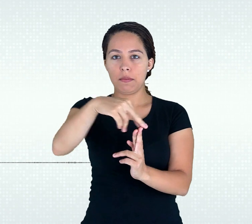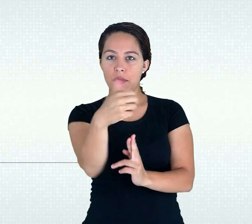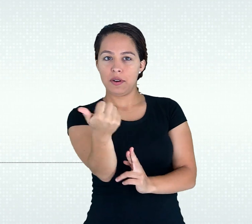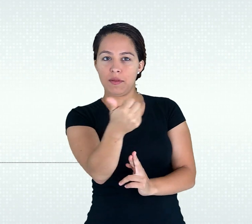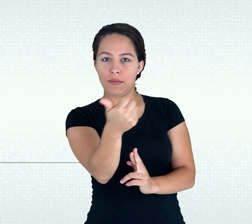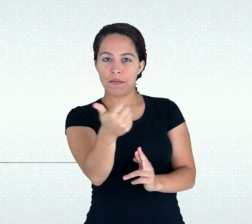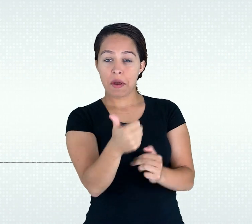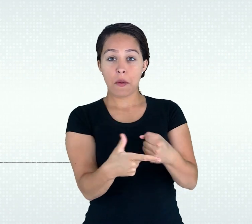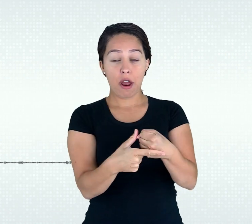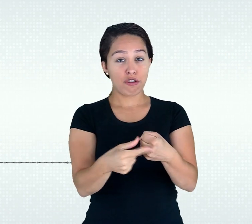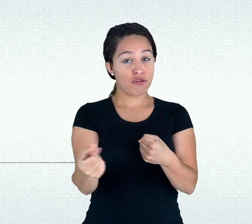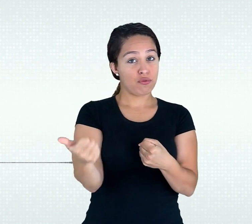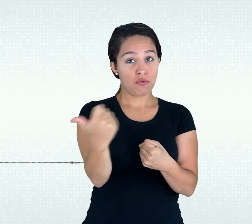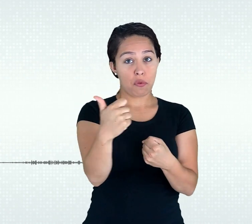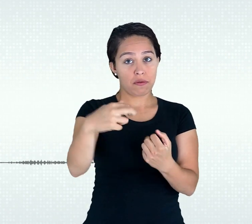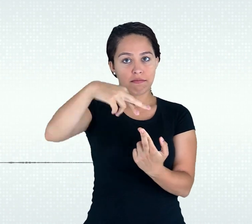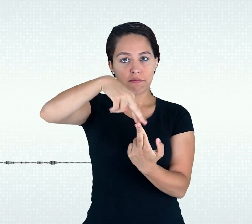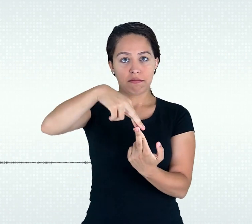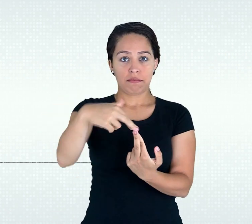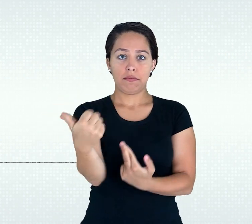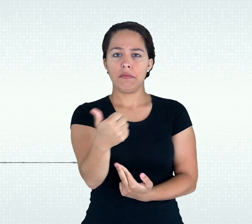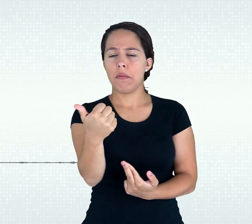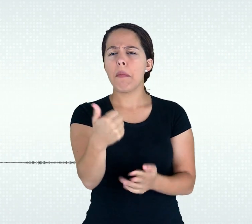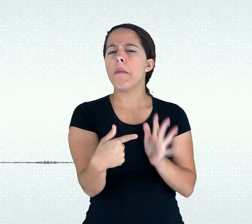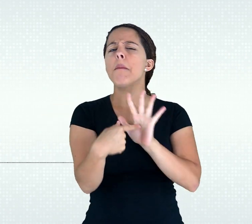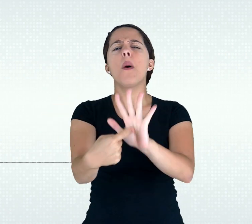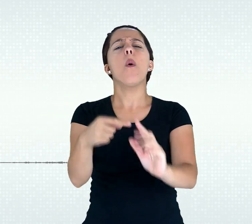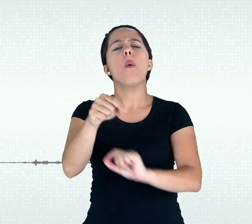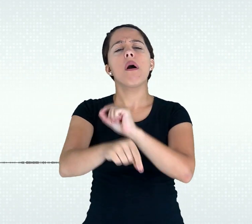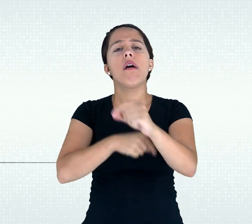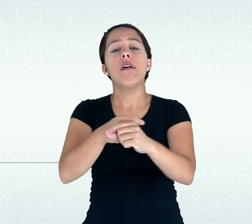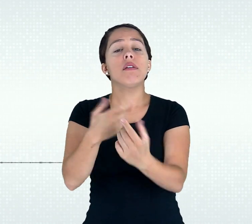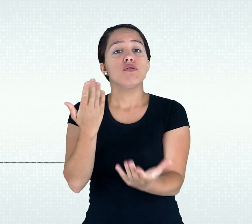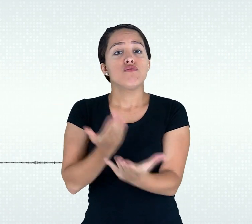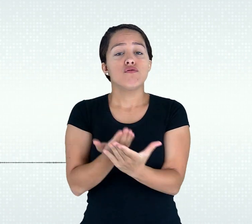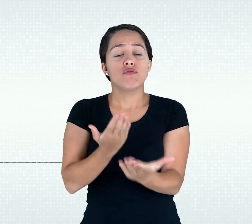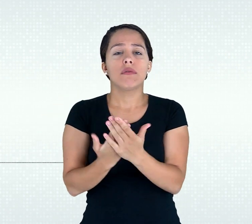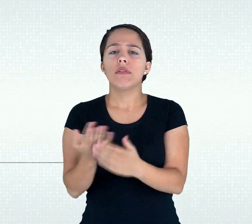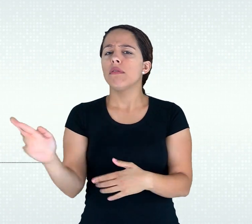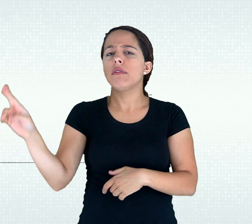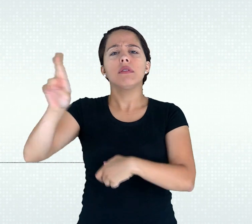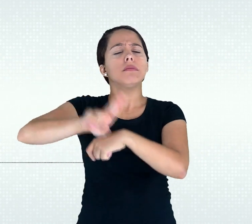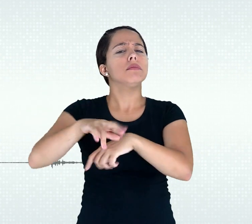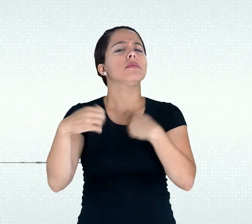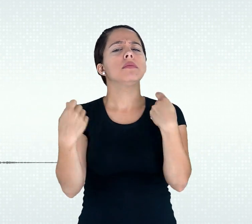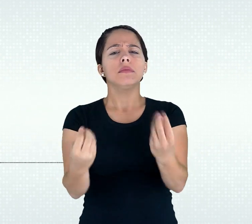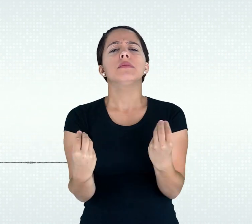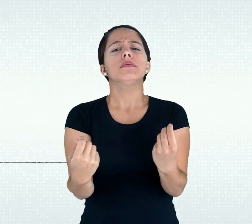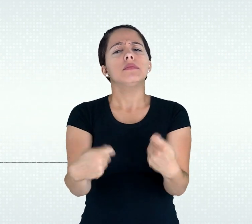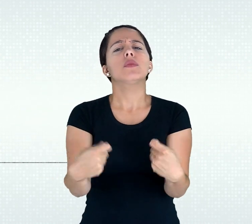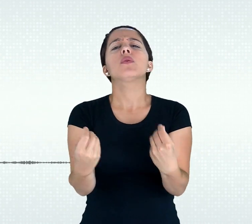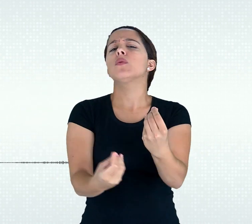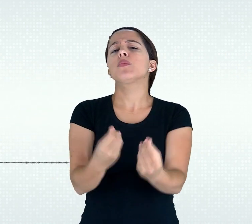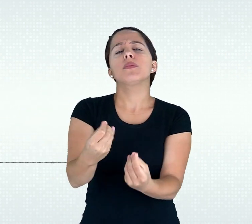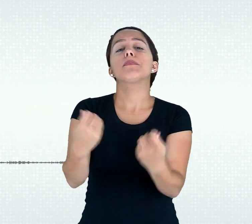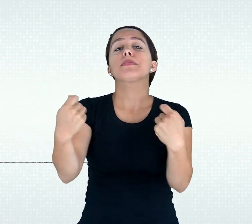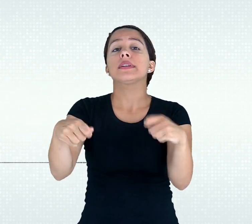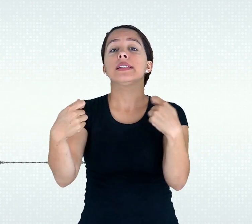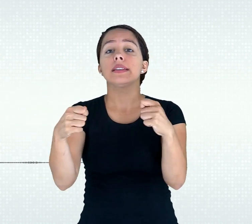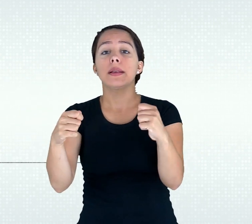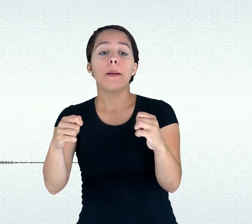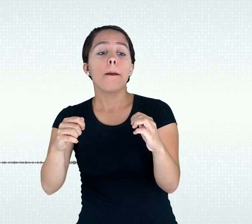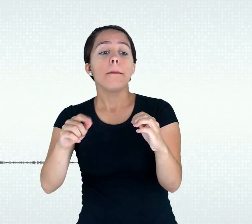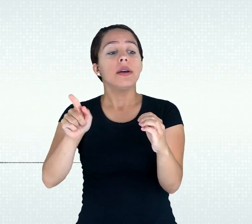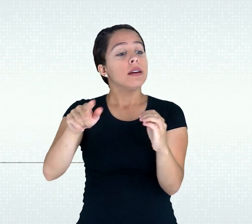71 os estudos de recuperação deveriam ocorrer abre aspas entre os períodos letivos